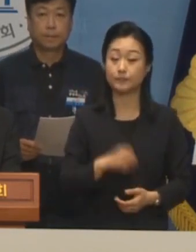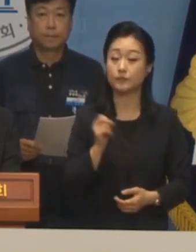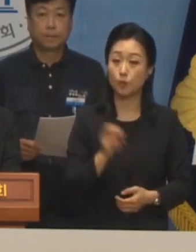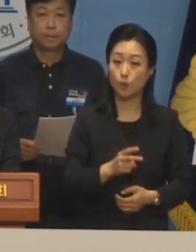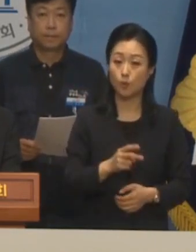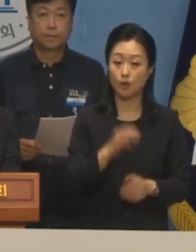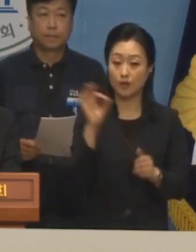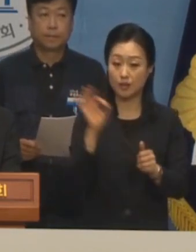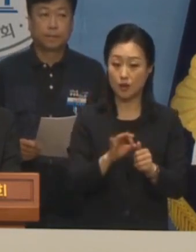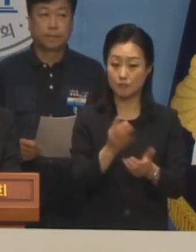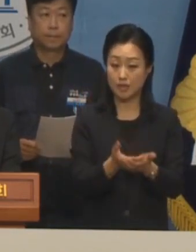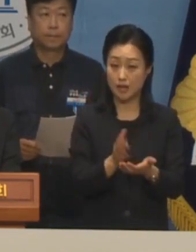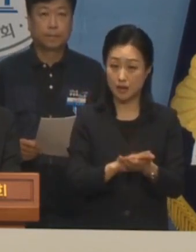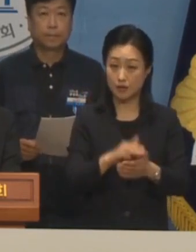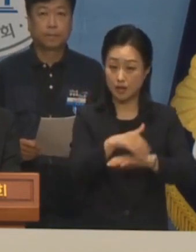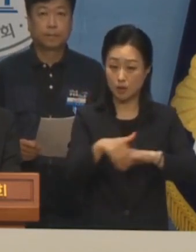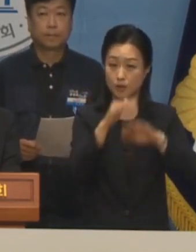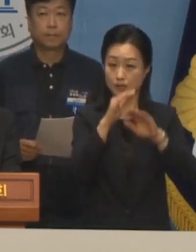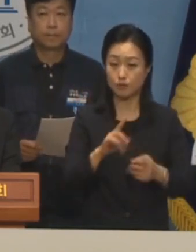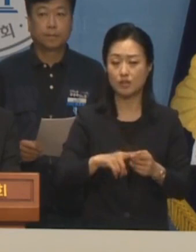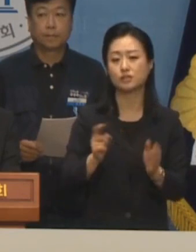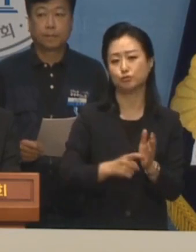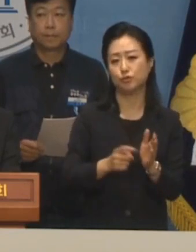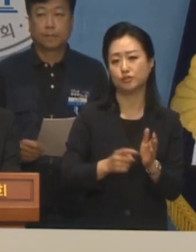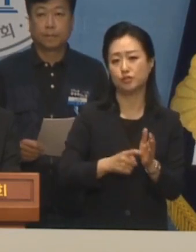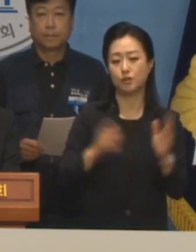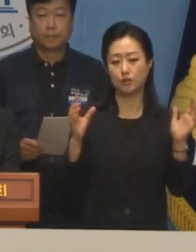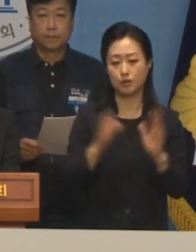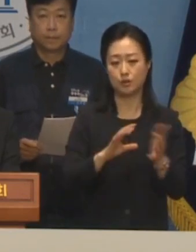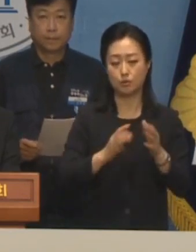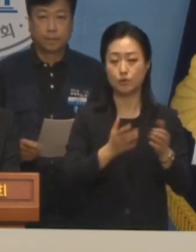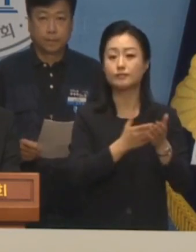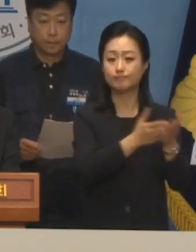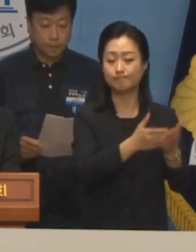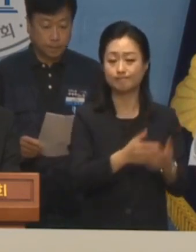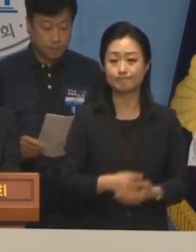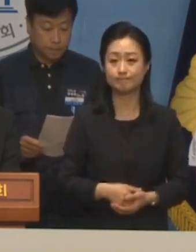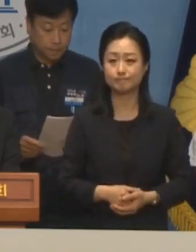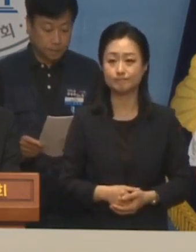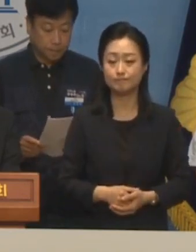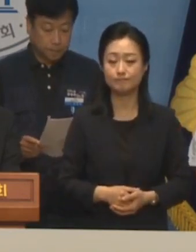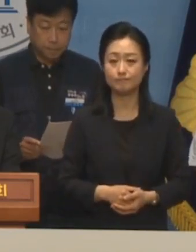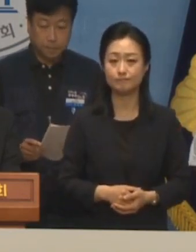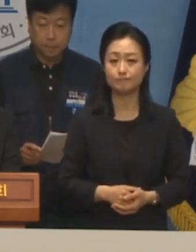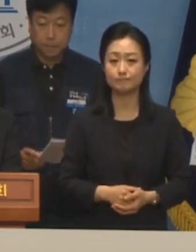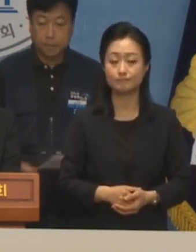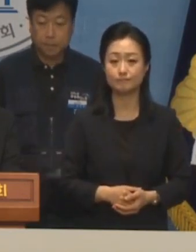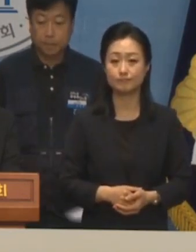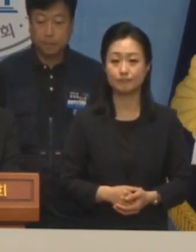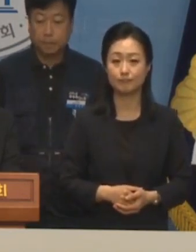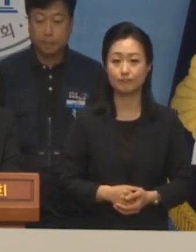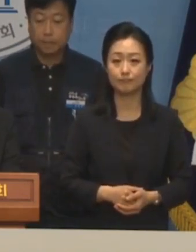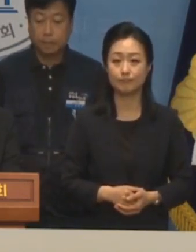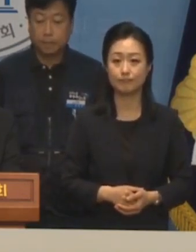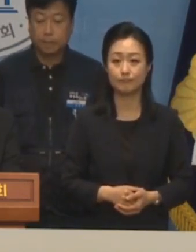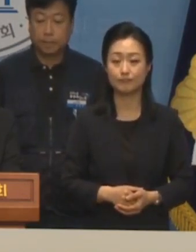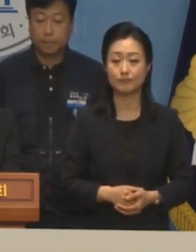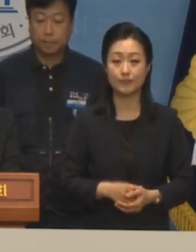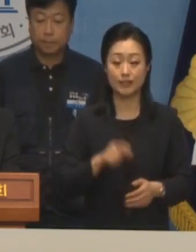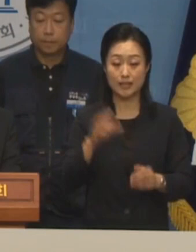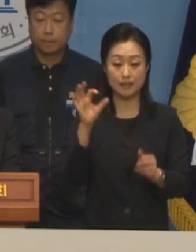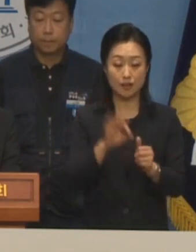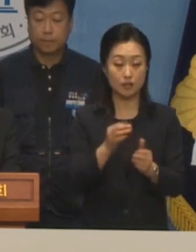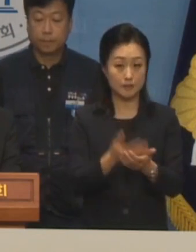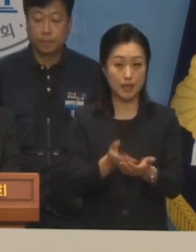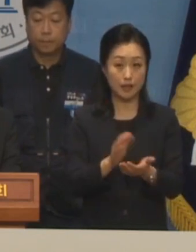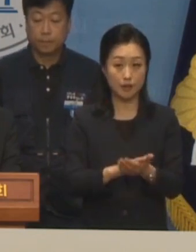그리고 연금 개혁에 대해서 서둘러서 논의를 해주시길 바랍니다. 또한 더불어서 이 연금